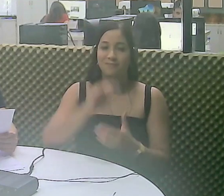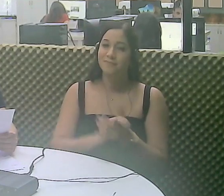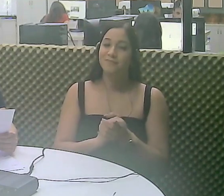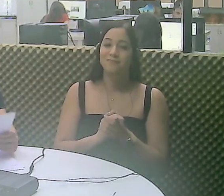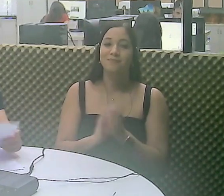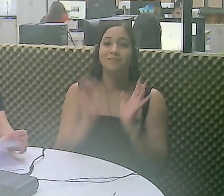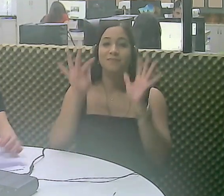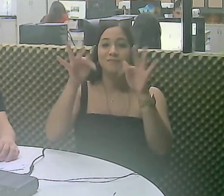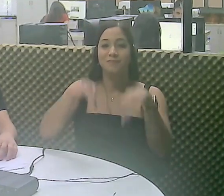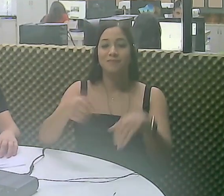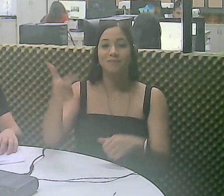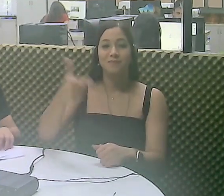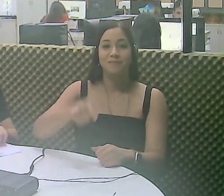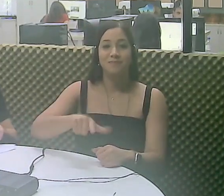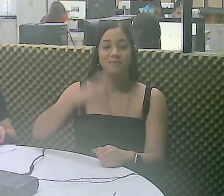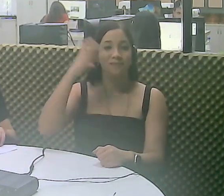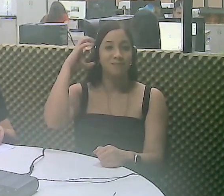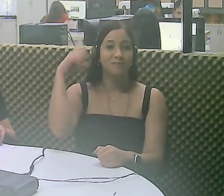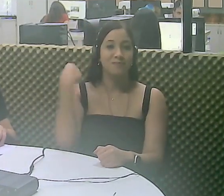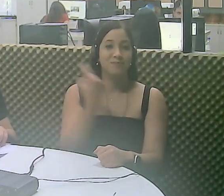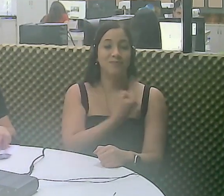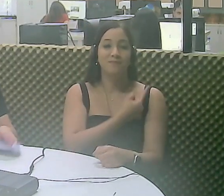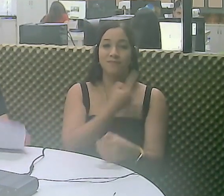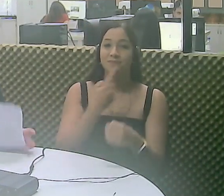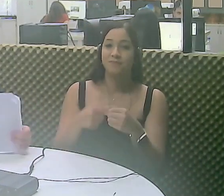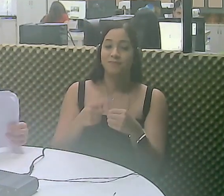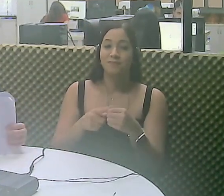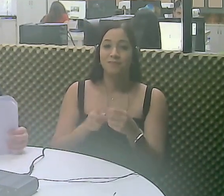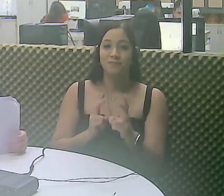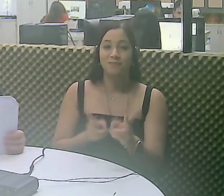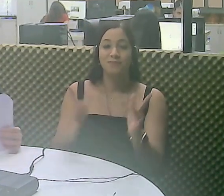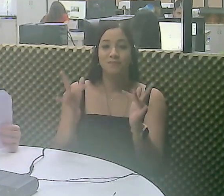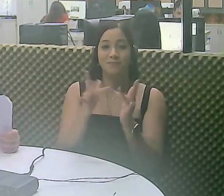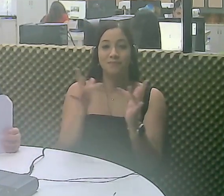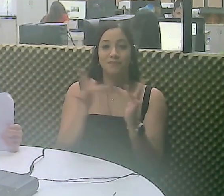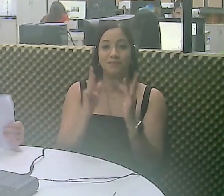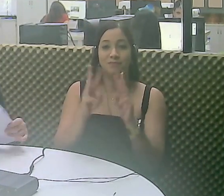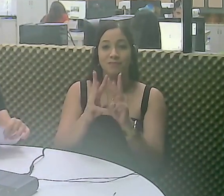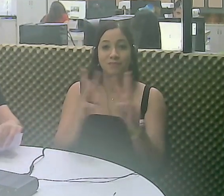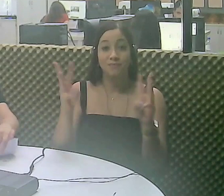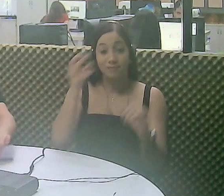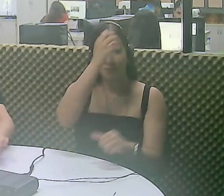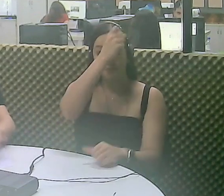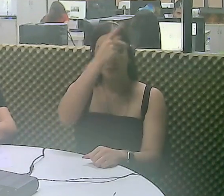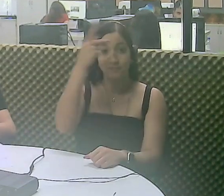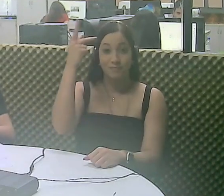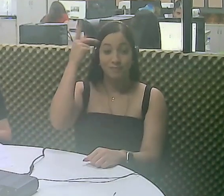a próxima. Fica por aqui mais uma edição do programa da Rádio Nossa Cidade.